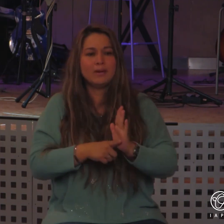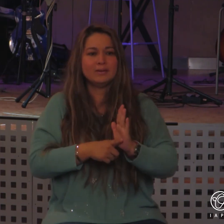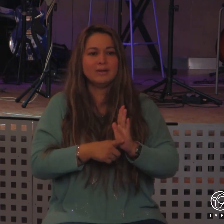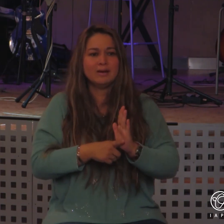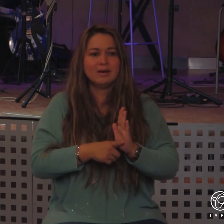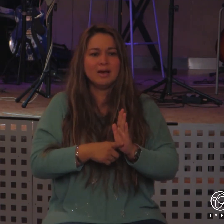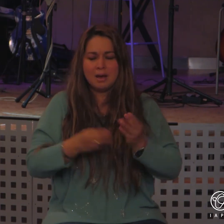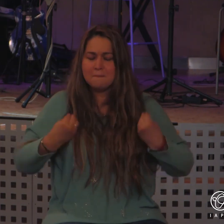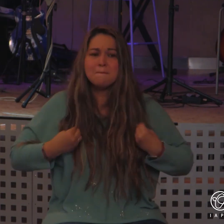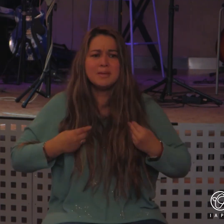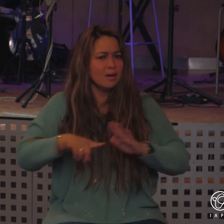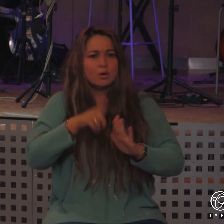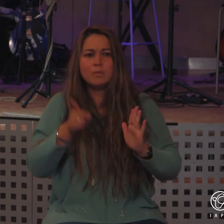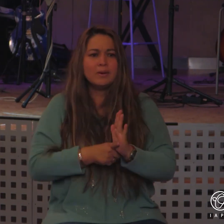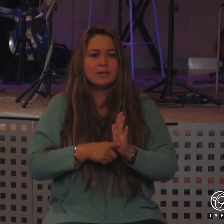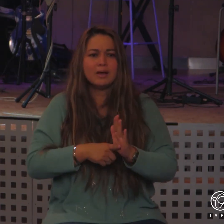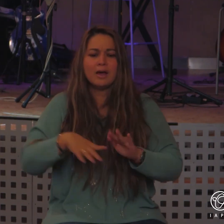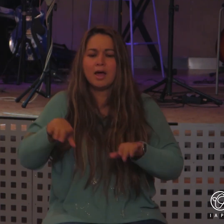de adoración.